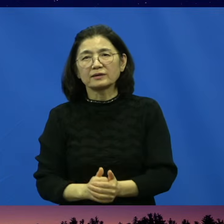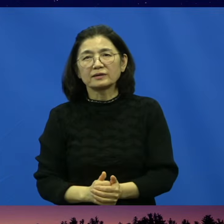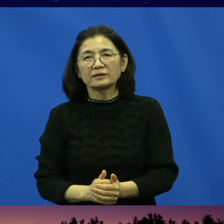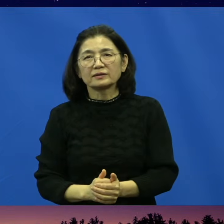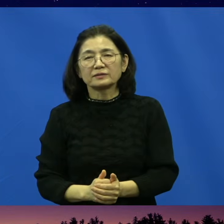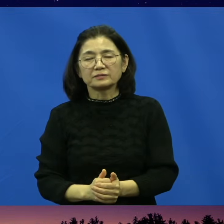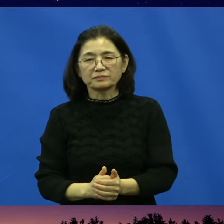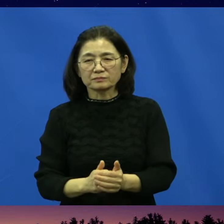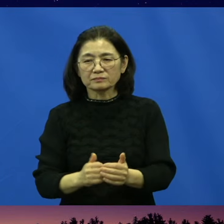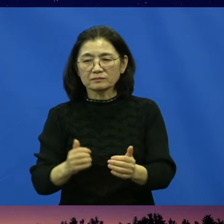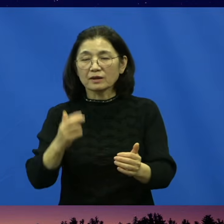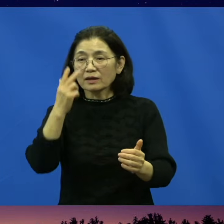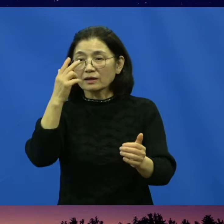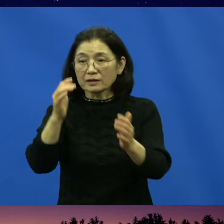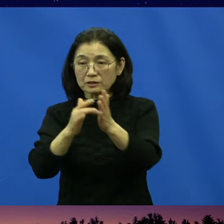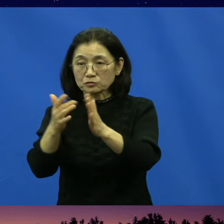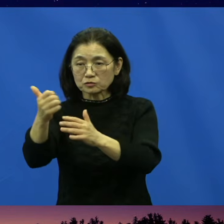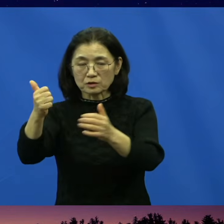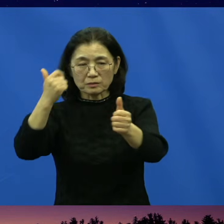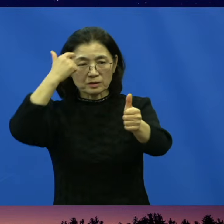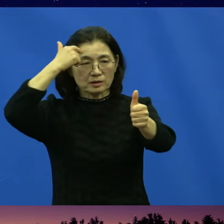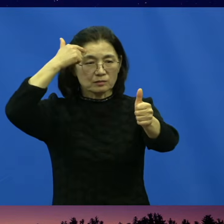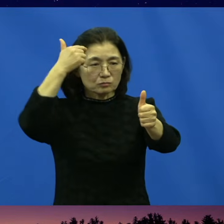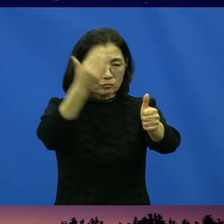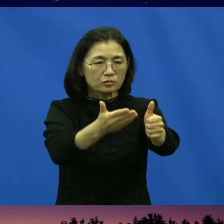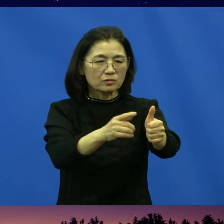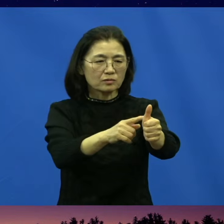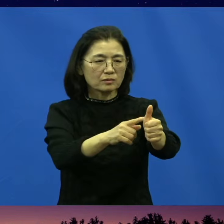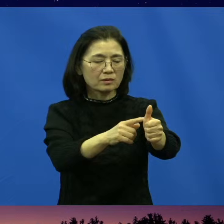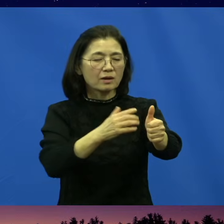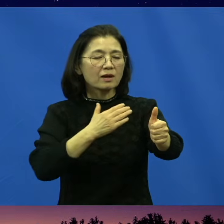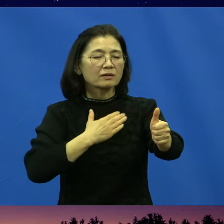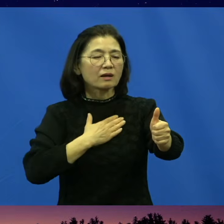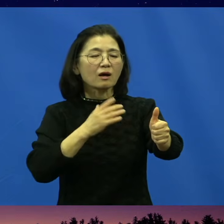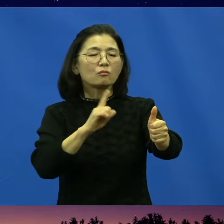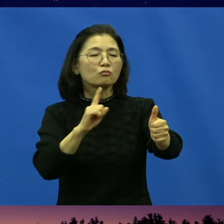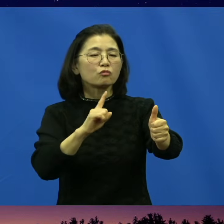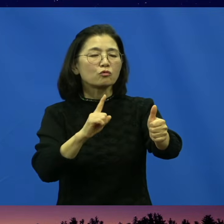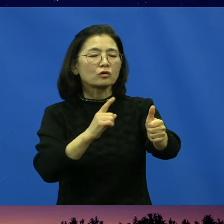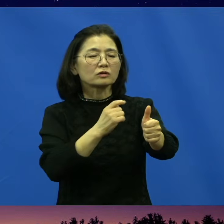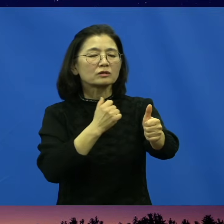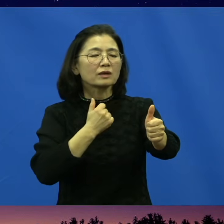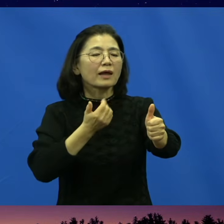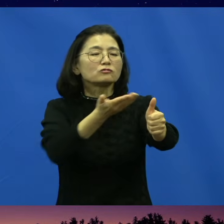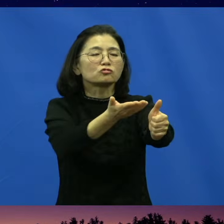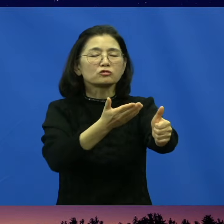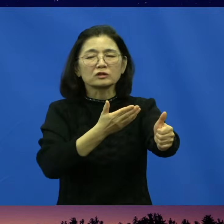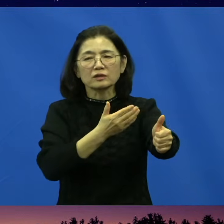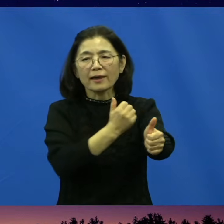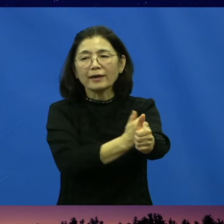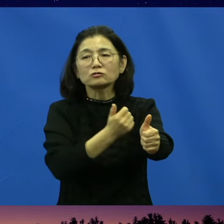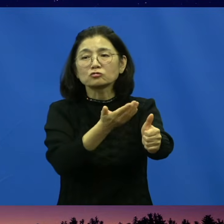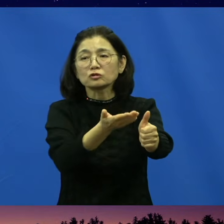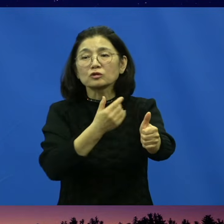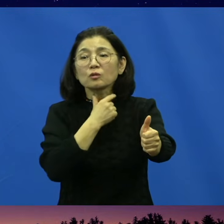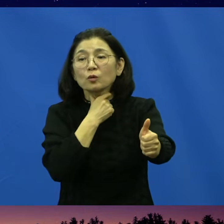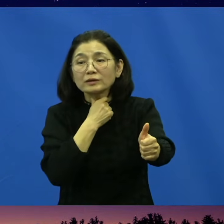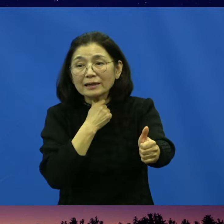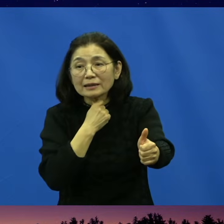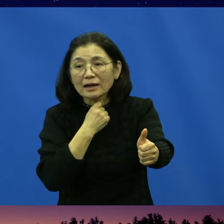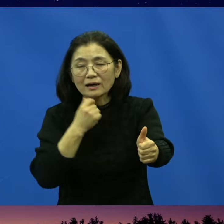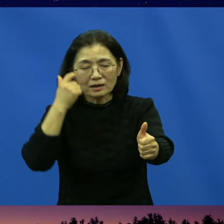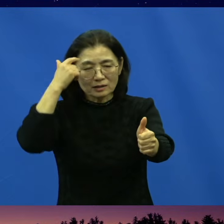그리고 물으시죠. 내가 너에게 무엇을 해주기를 원하느냐? 예수님 물으셨습니다.